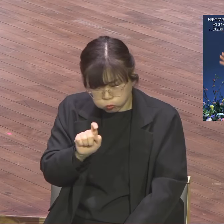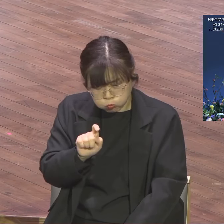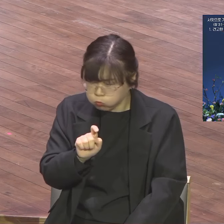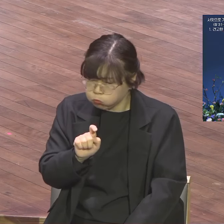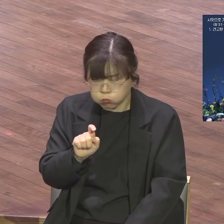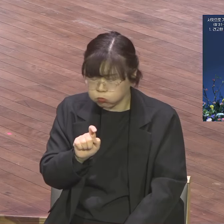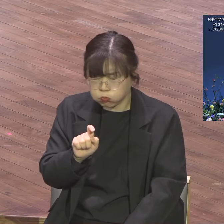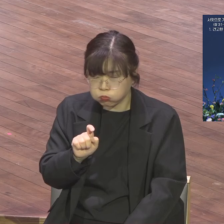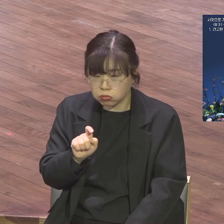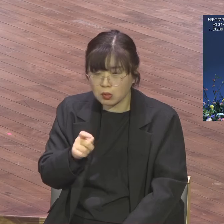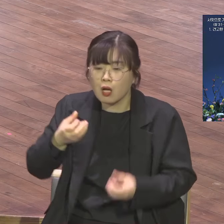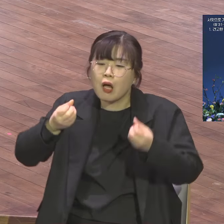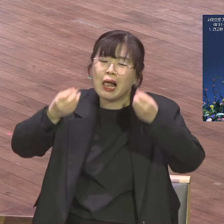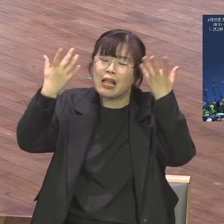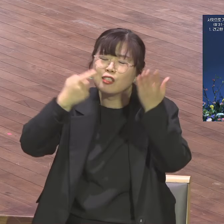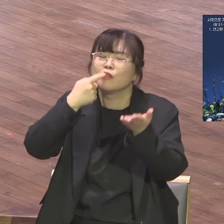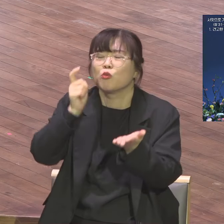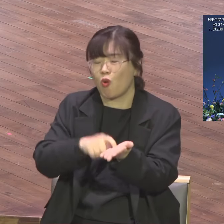깜깜.